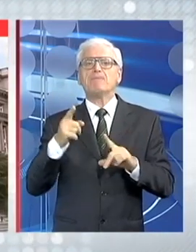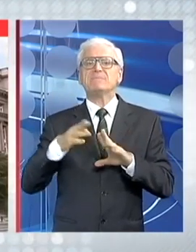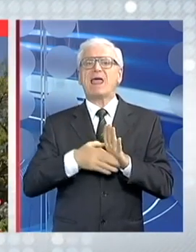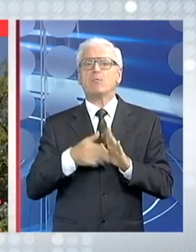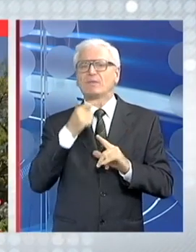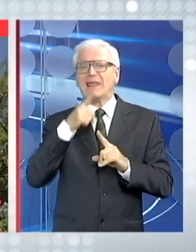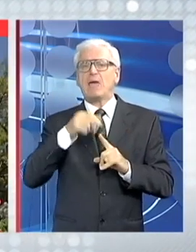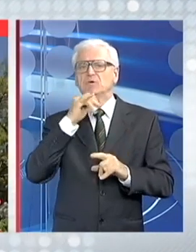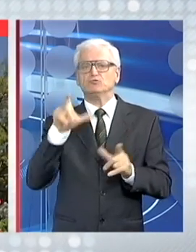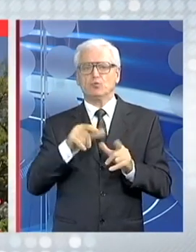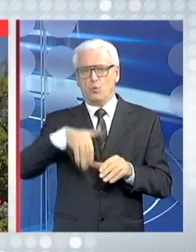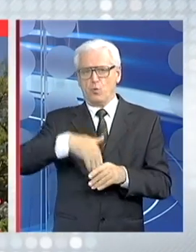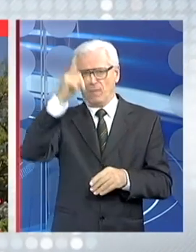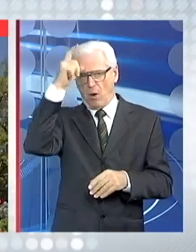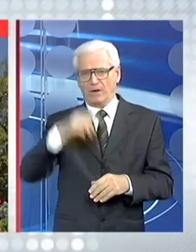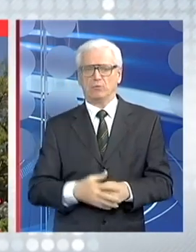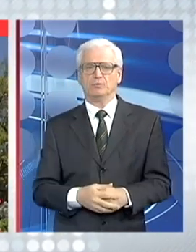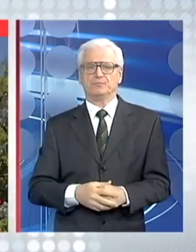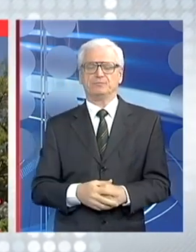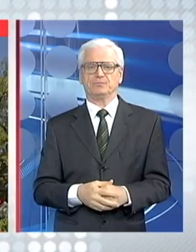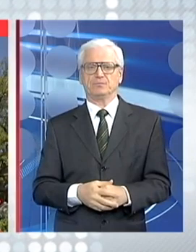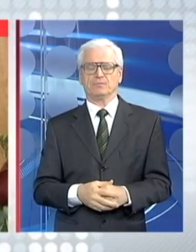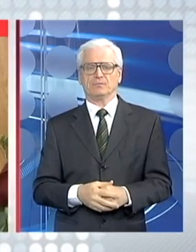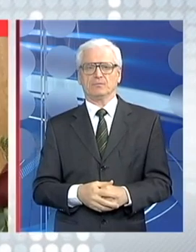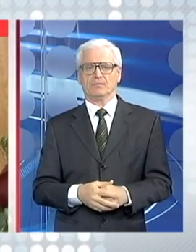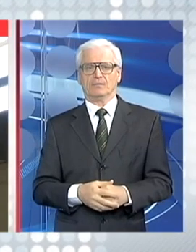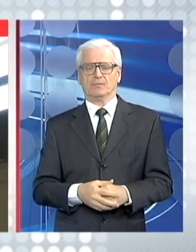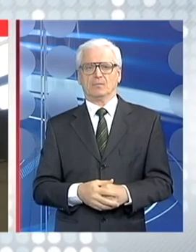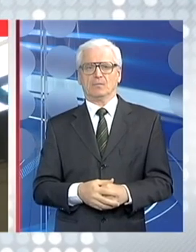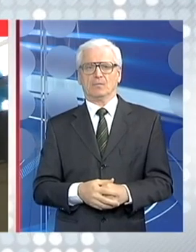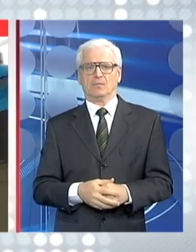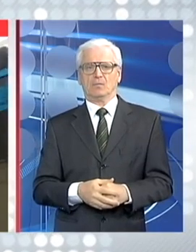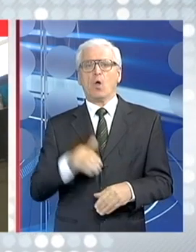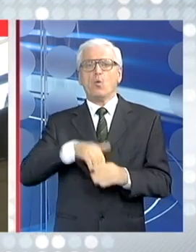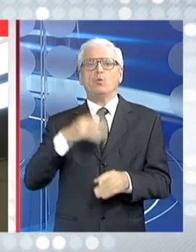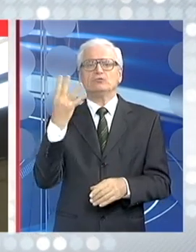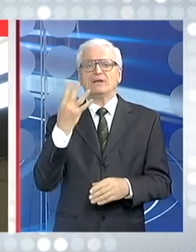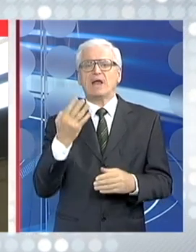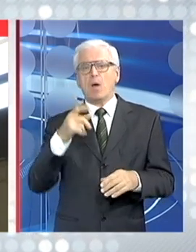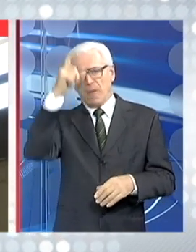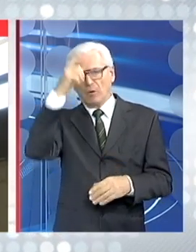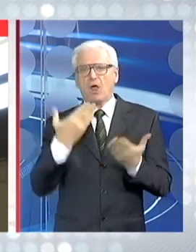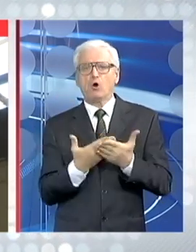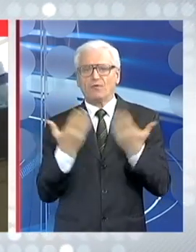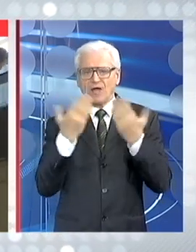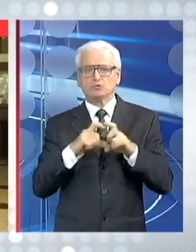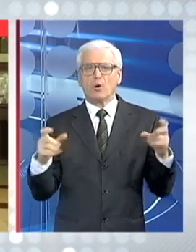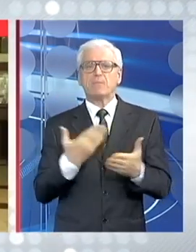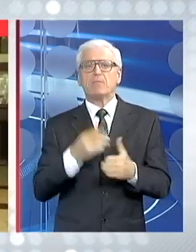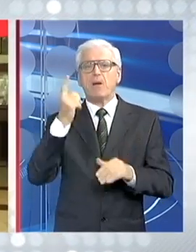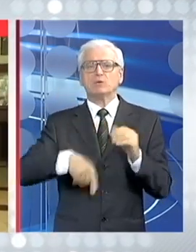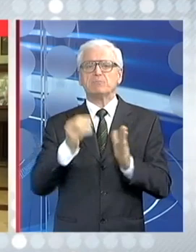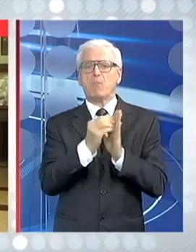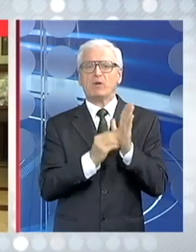Milanu Tepiću u Beogradu. U 4 beogradske osnovne škole, prema